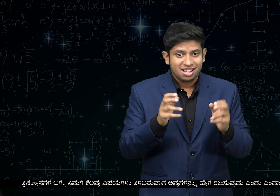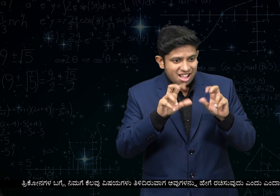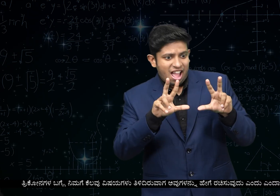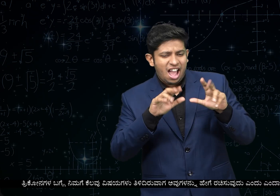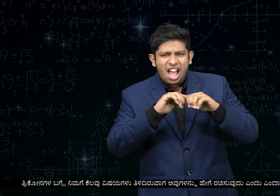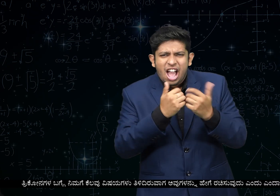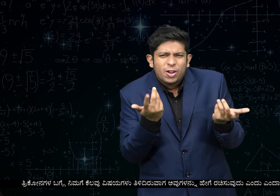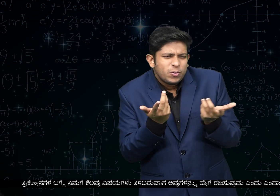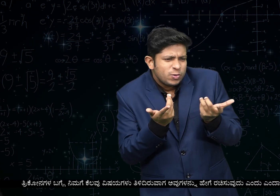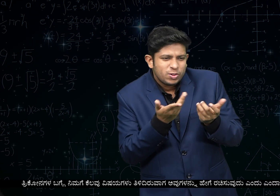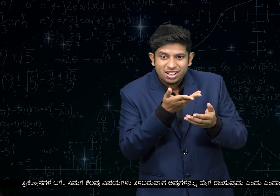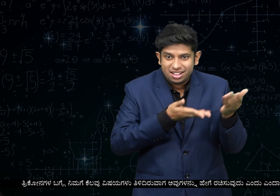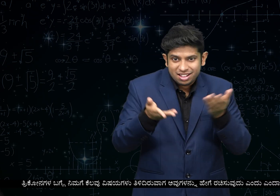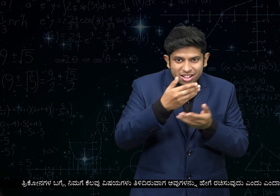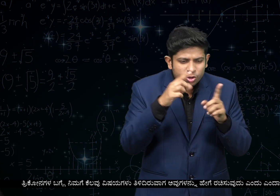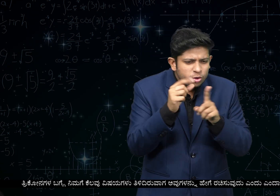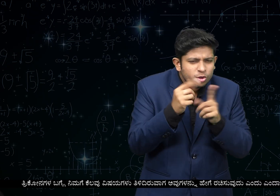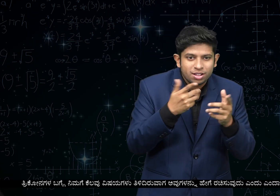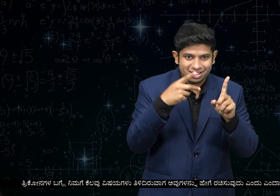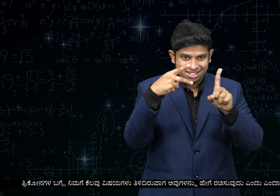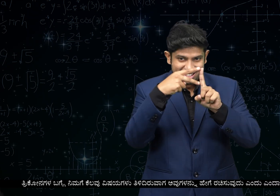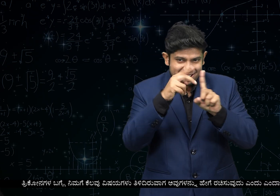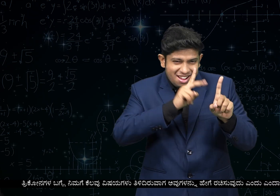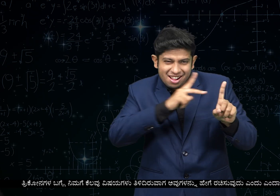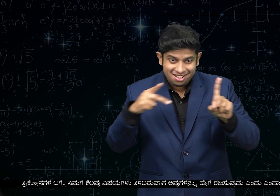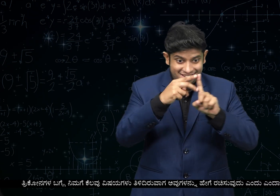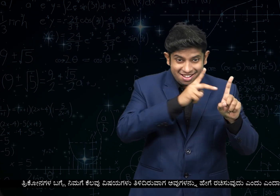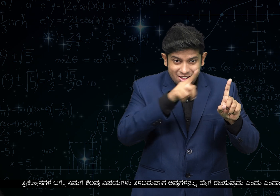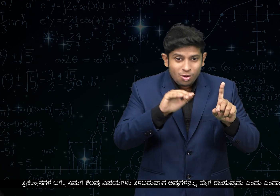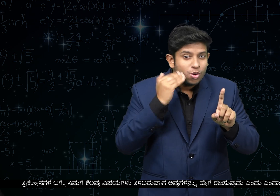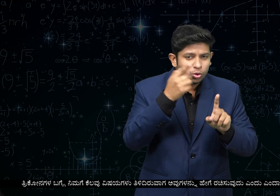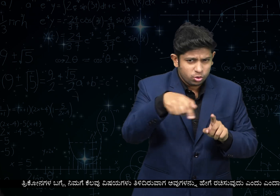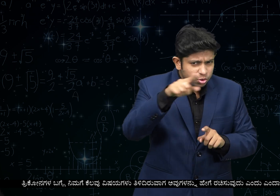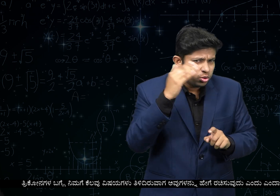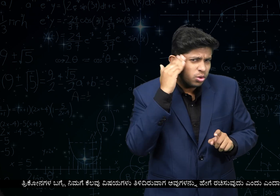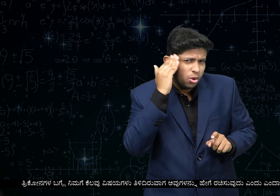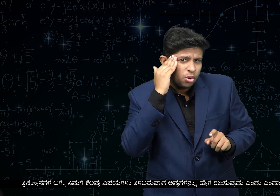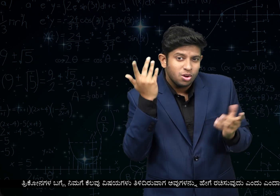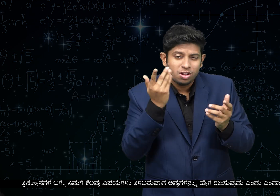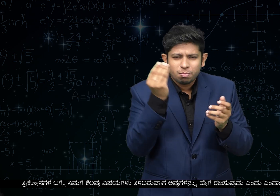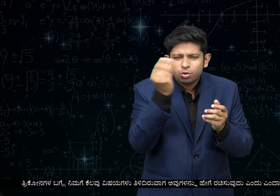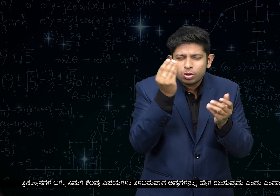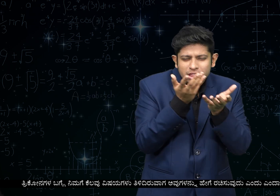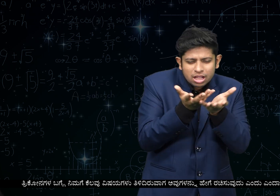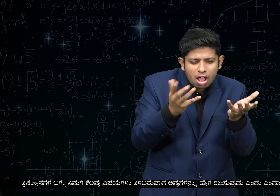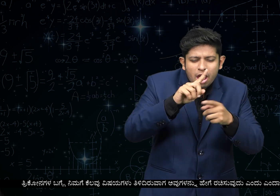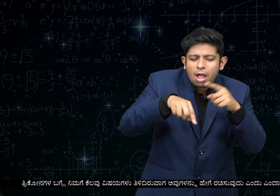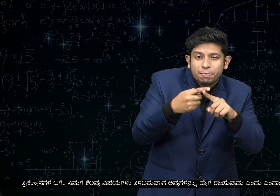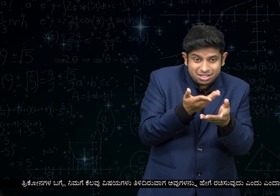ತ್ರಿಕೋನಗಳ ಬಗ್ಗೆ ನಿಮಗೆ ಕೆಲವು ವಿಷಯಗಳನ್ನು ತಿಳಿದಿರುವಾಗ ಅವುಗಳನ್ನು ಹೇಗೆ ರಚಿಸುವುದು ಎಂದು ಎಂದಾದರೂ ಯೋಚಿಸಿದ್ದೀರಾ?